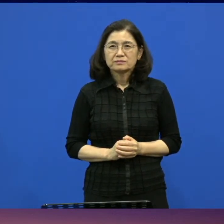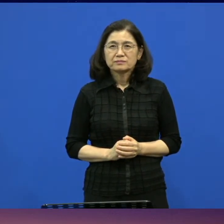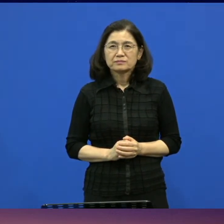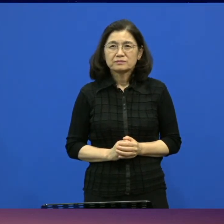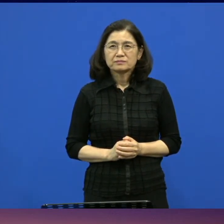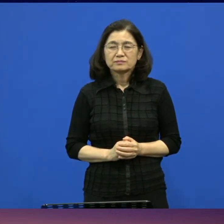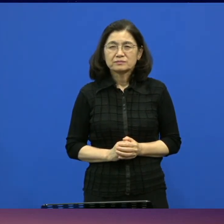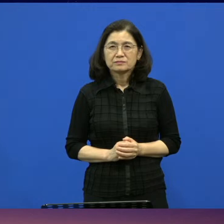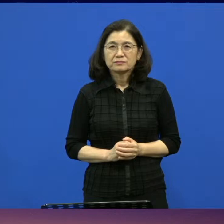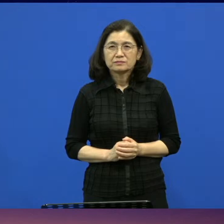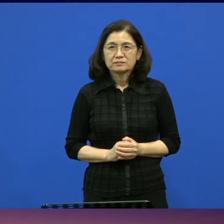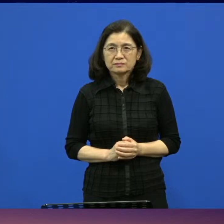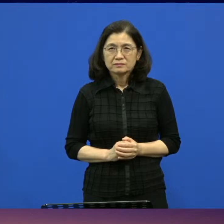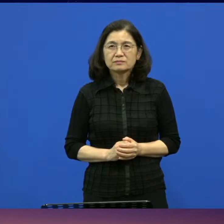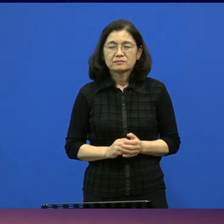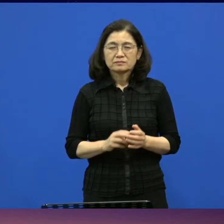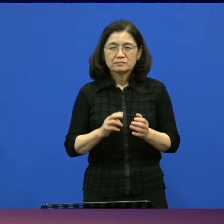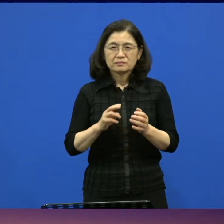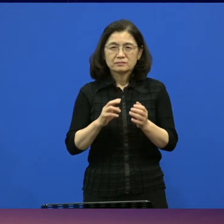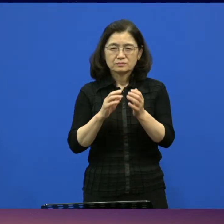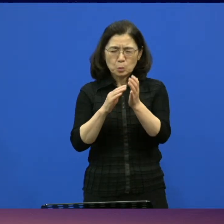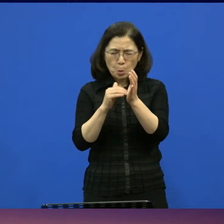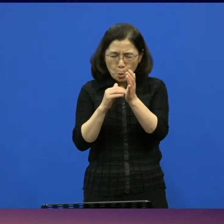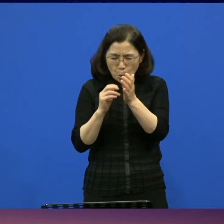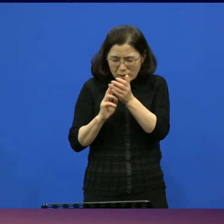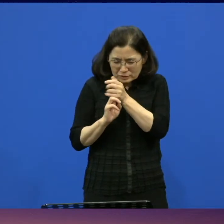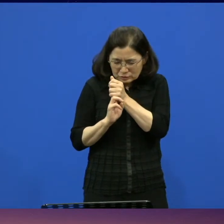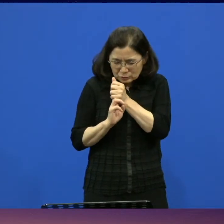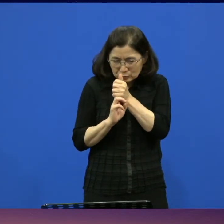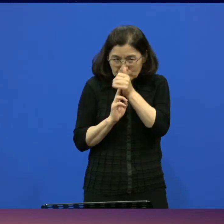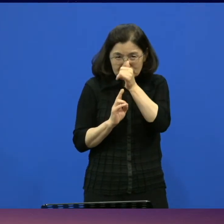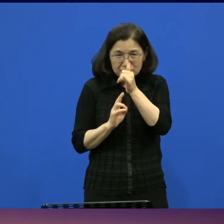기가 막히게 세팅돼 있어요.